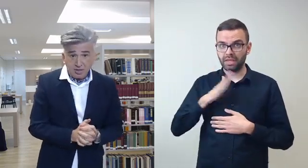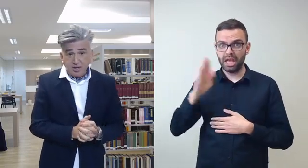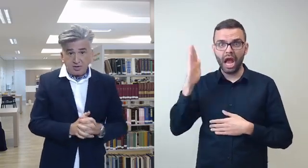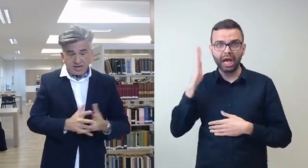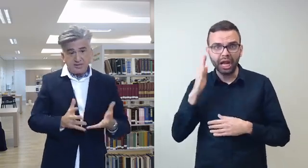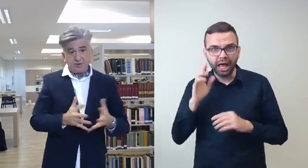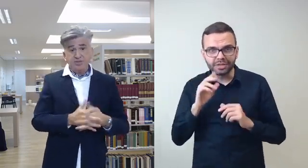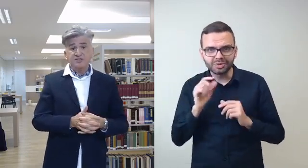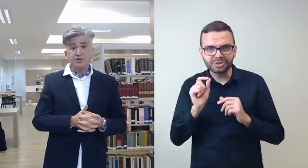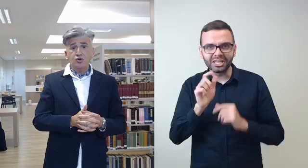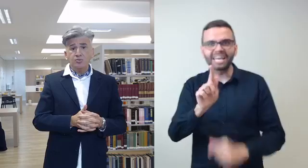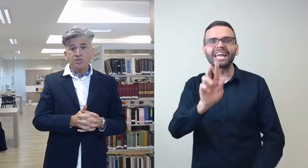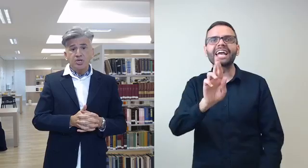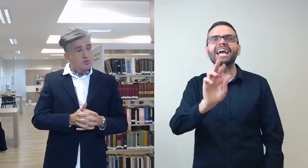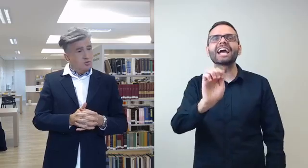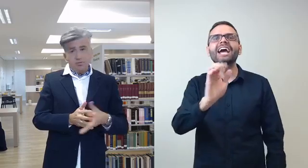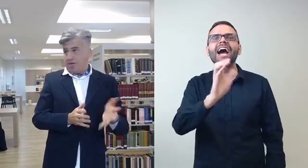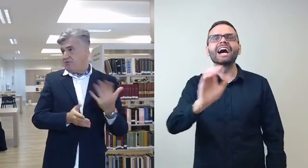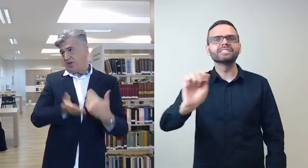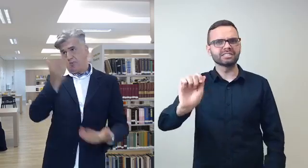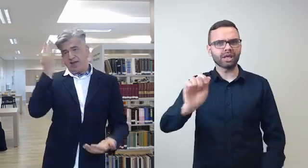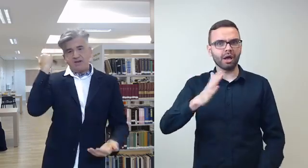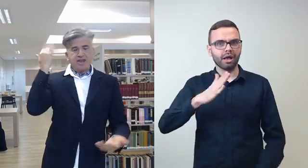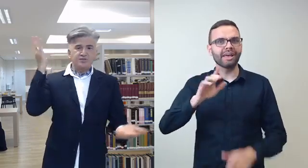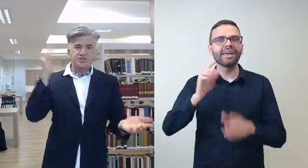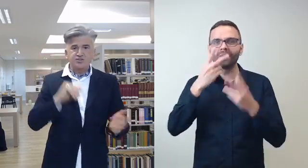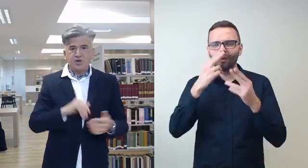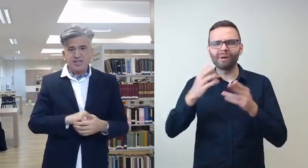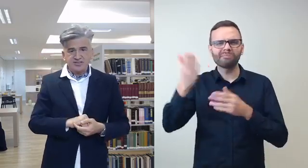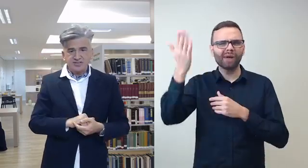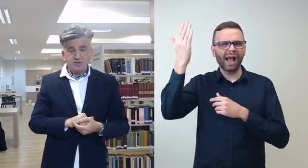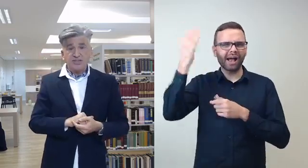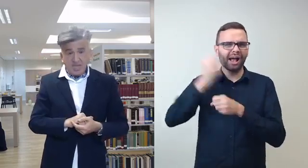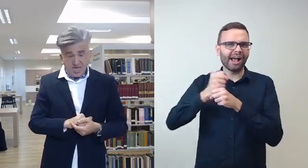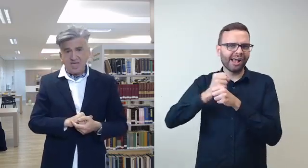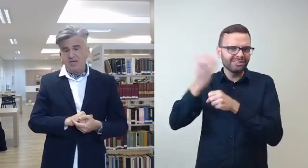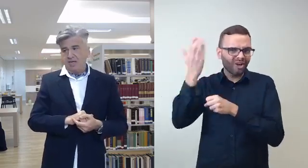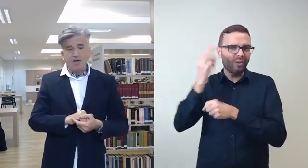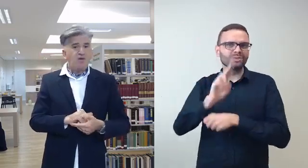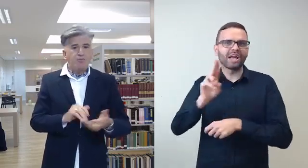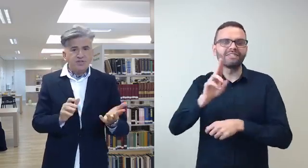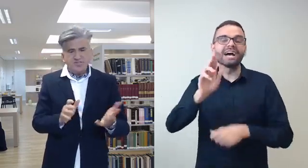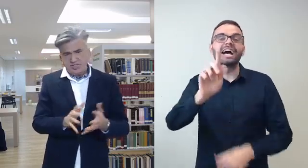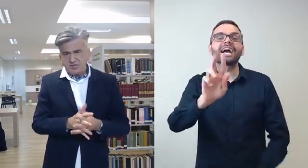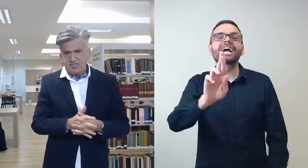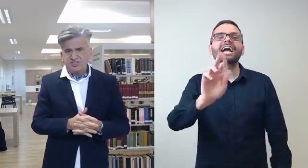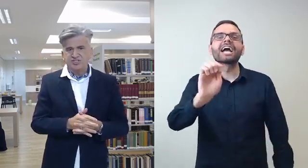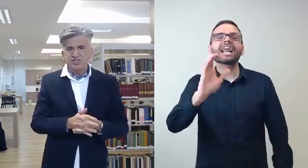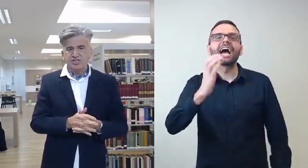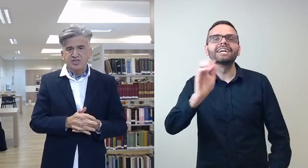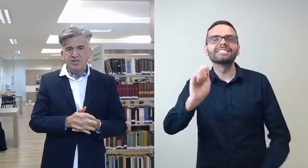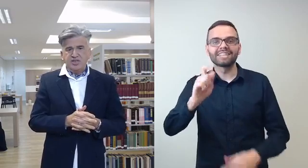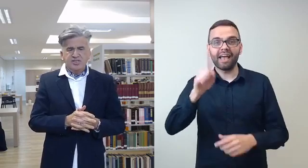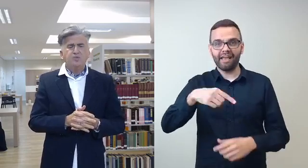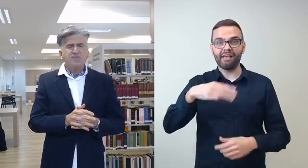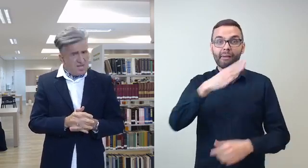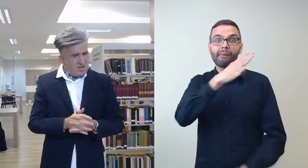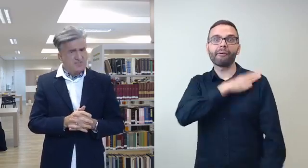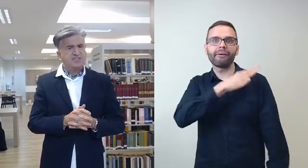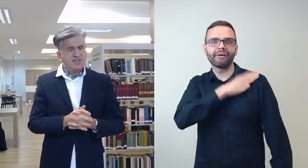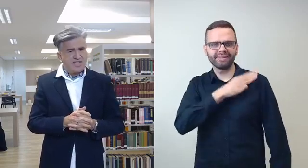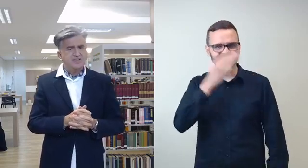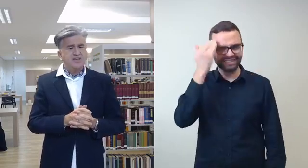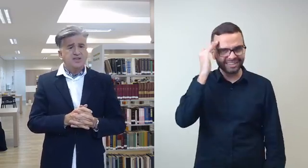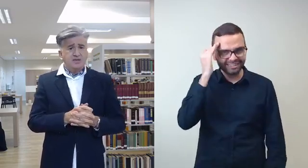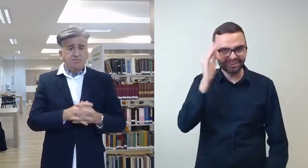Por quê? O cara está perguntando seu nome. Tudo bem, um vocabulário lá dos anos 40, 50? Mas não é por isso que deixou de existir. Então, tem línguas